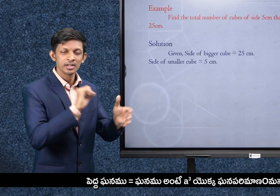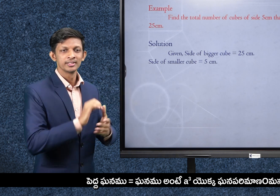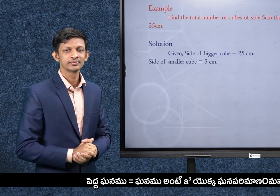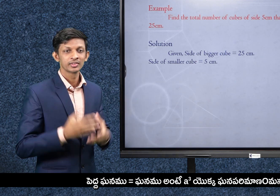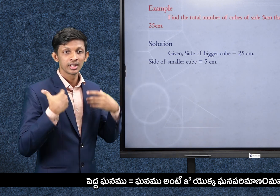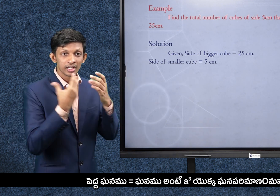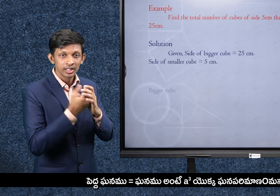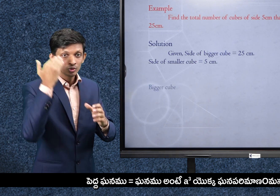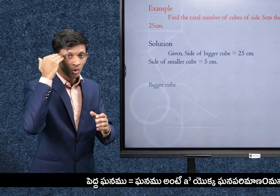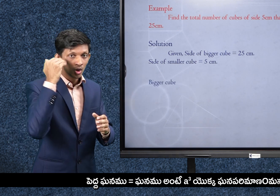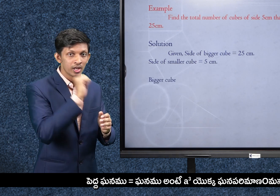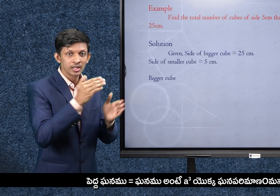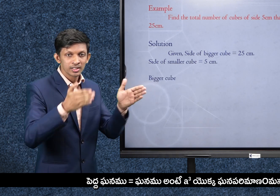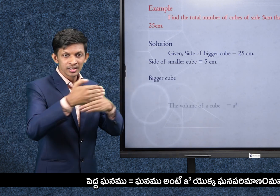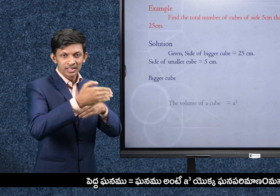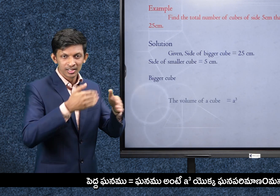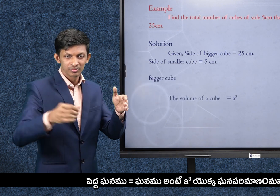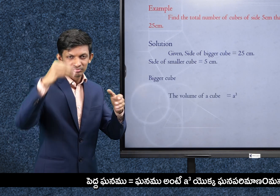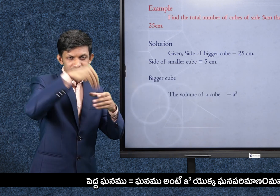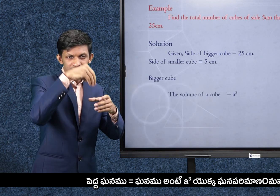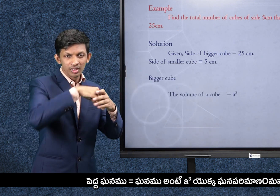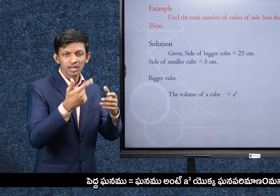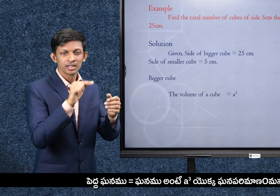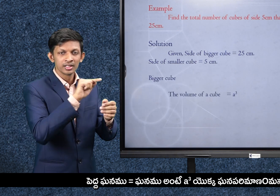అంటే ఏ క్యూబ్ యొక్క ఘన పరిమాణం అని మనకు తెలుసు.